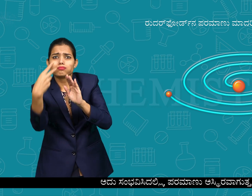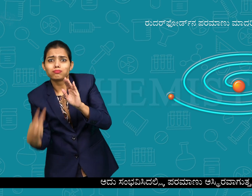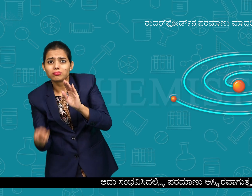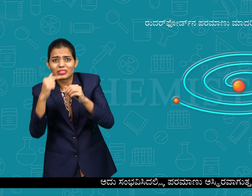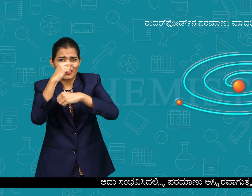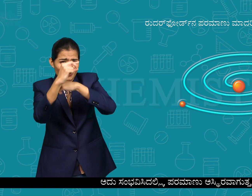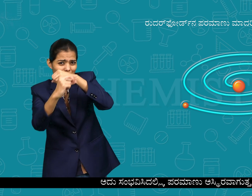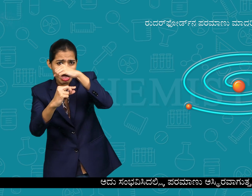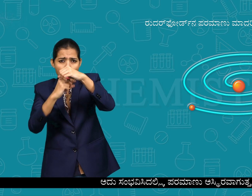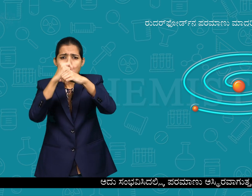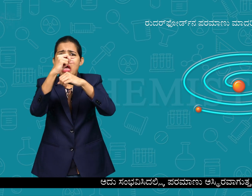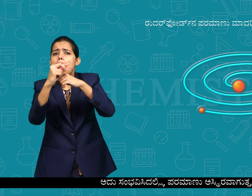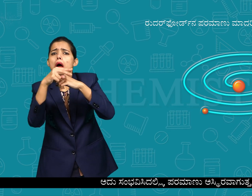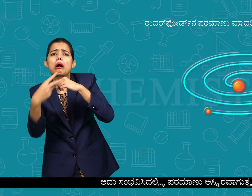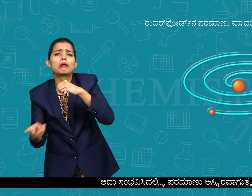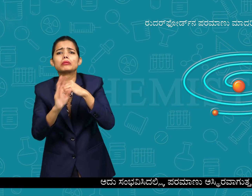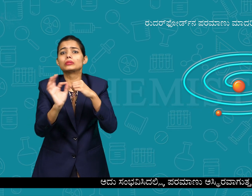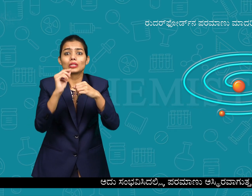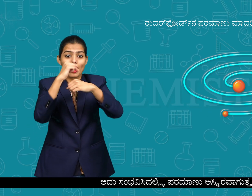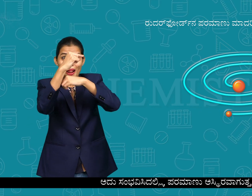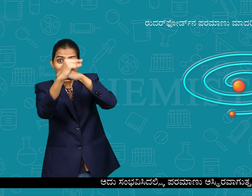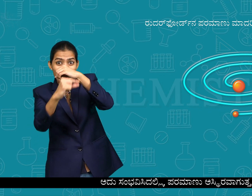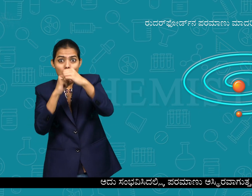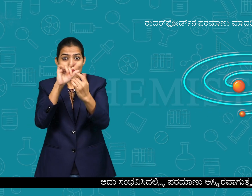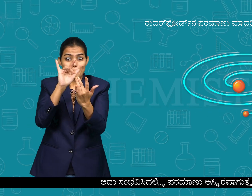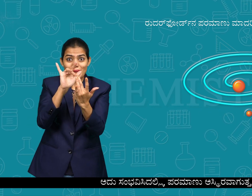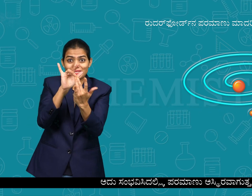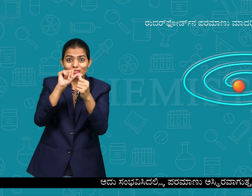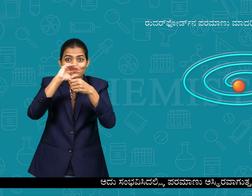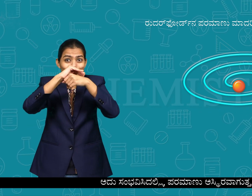ಅದು ಸಂಭವಿಸಿದಲ್ಲಿ ಪರಮಾಣು ಅಸ್ಥಿರವಾಗುತ್ತದೆ.